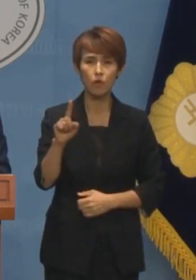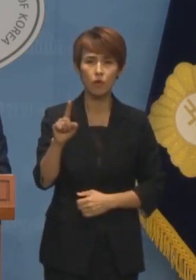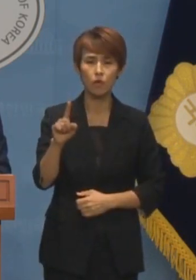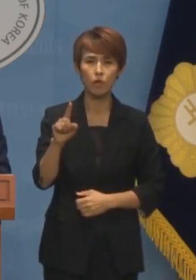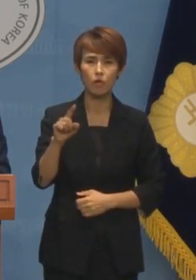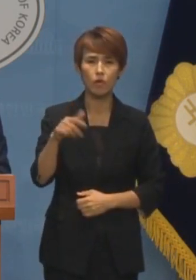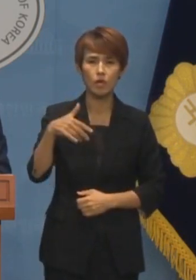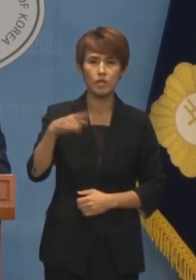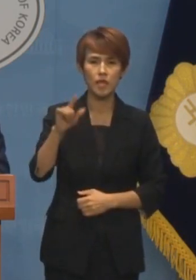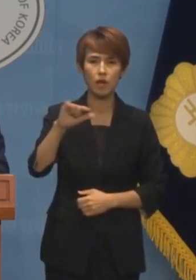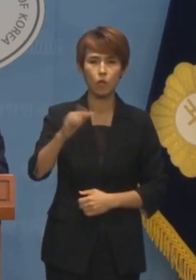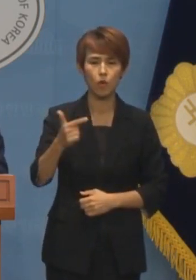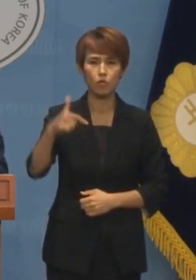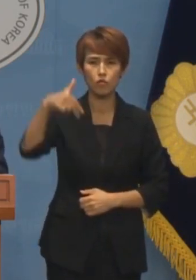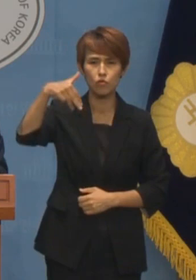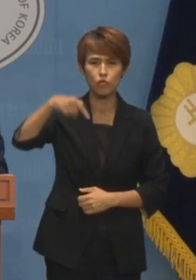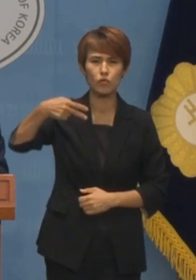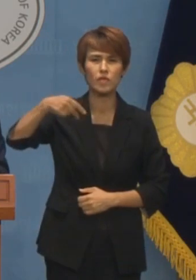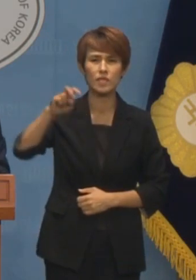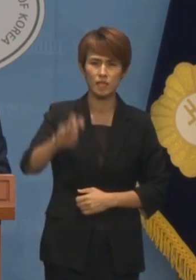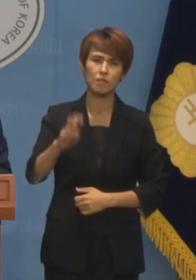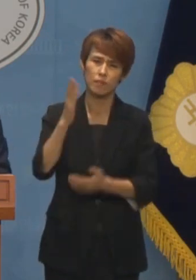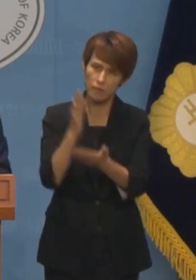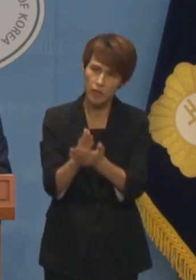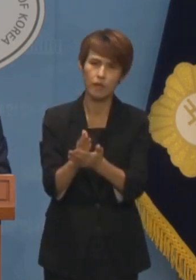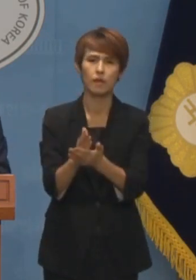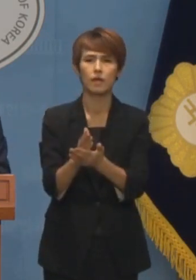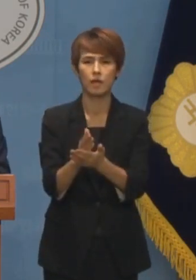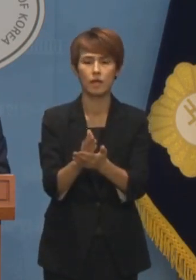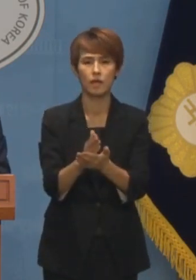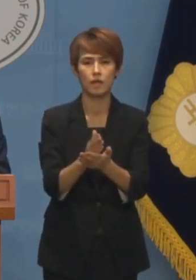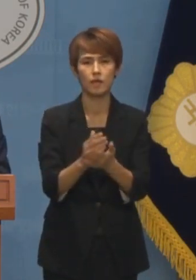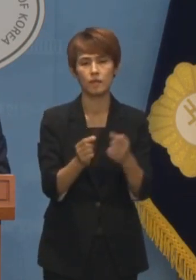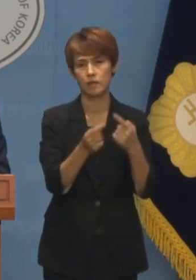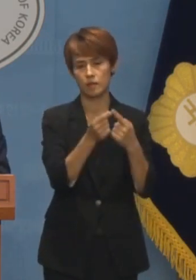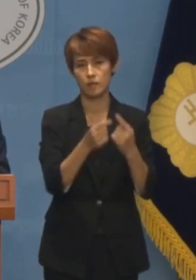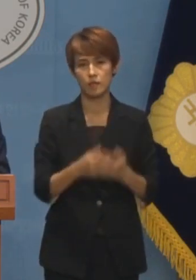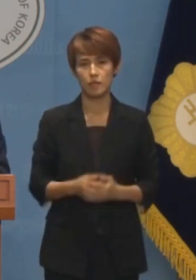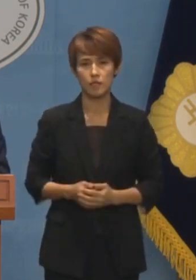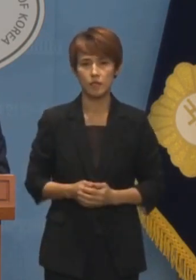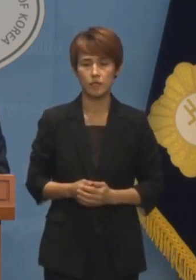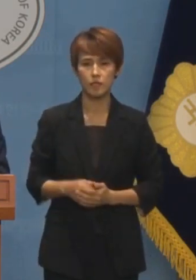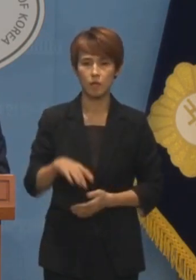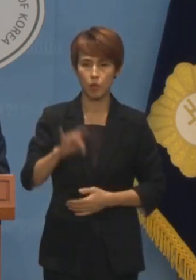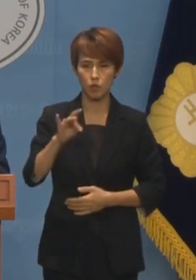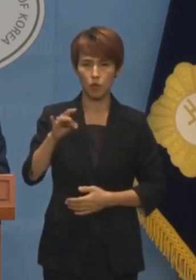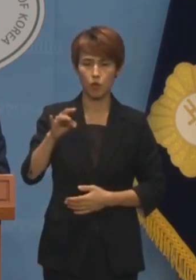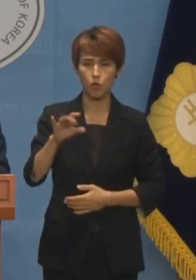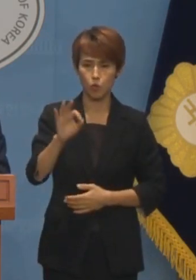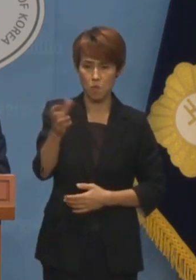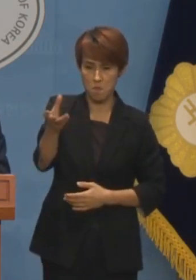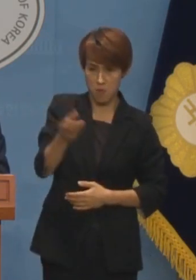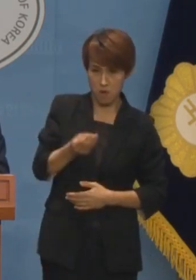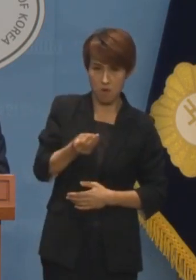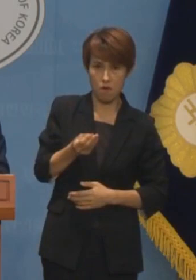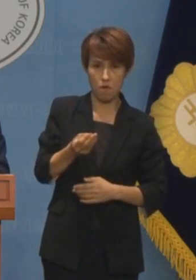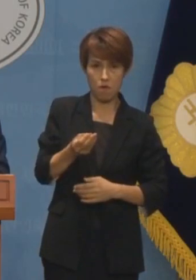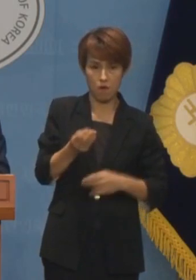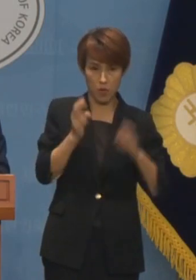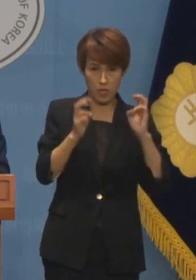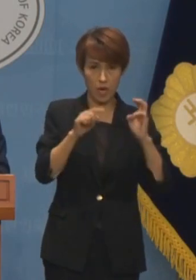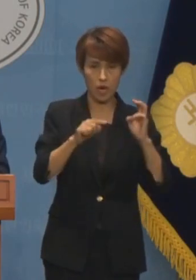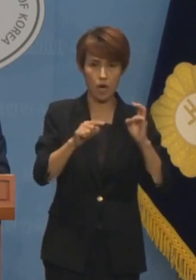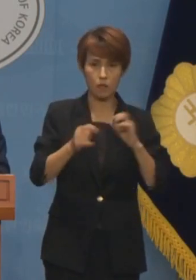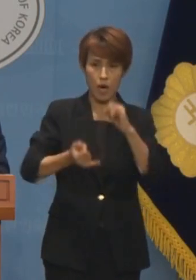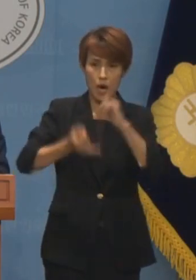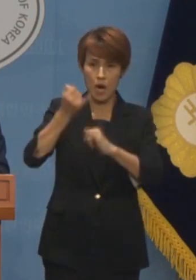채권 추심이 들어가지 않게 하는 것이었습니다. 현재 선정산 대출을 받은 업체는 연체